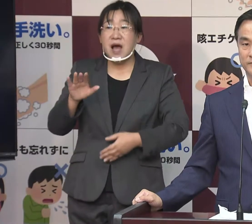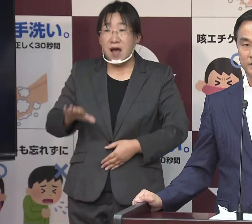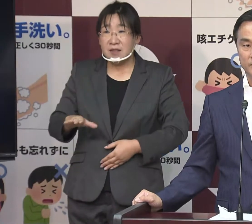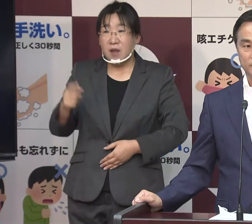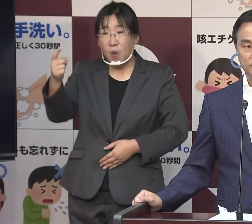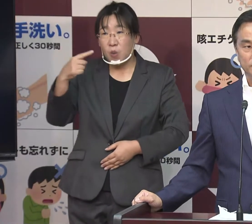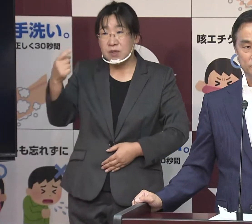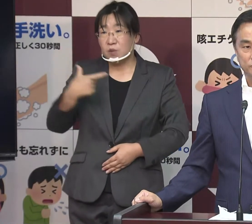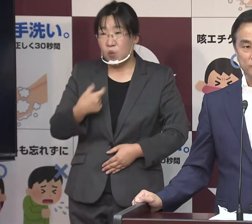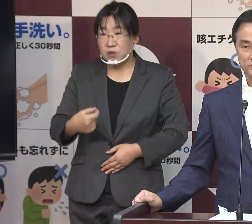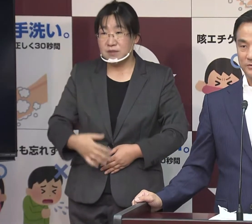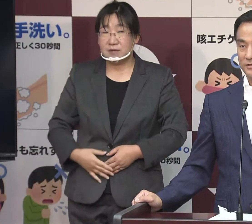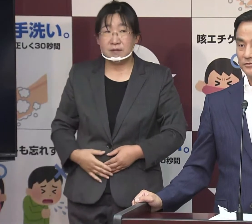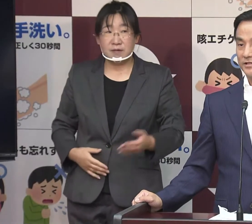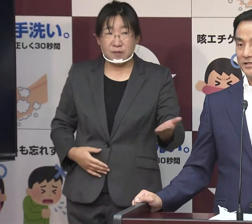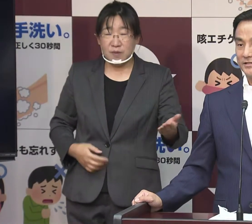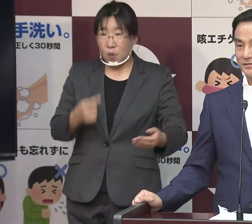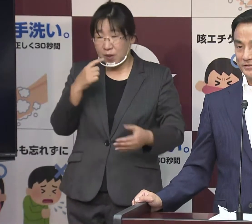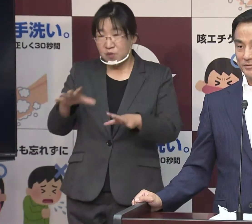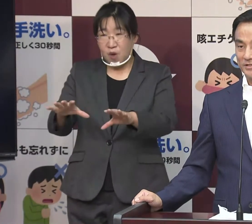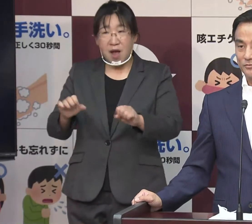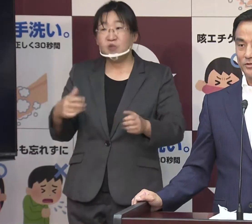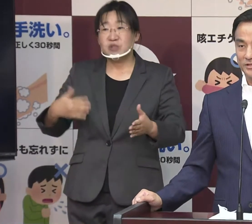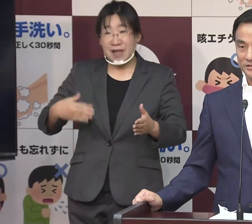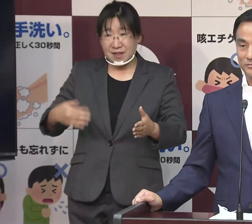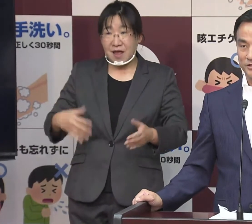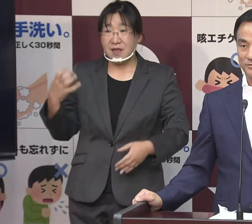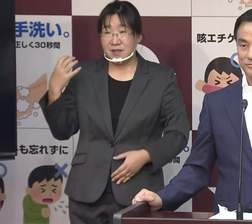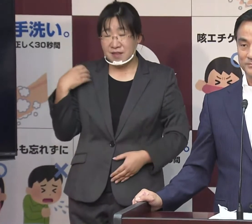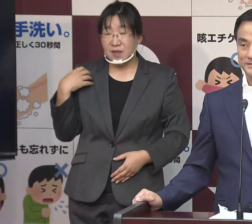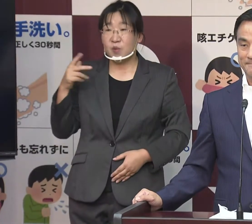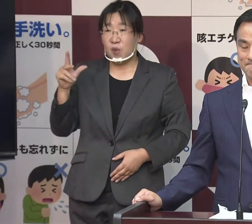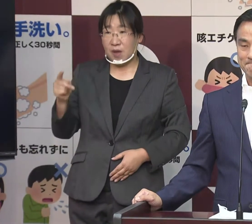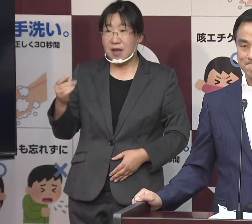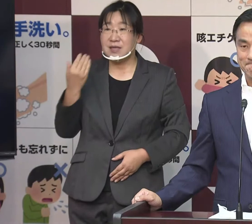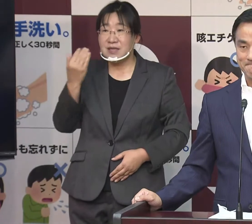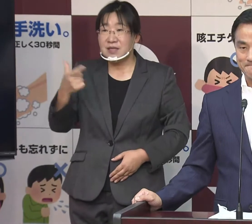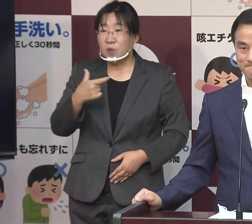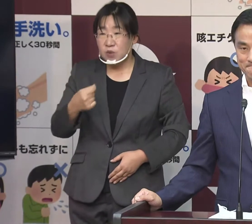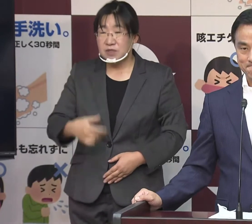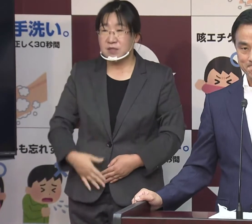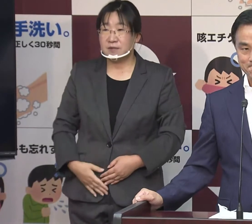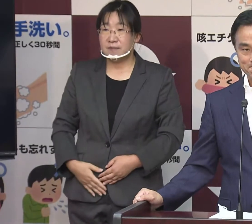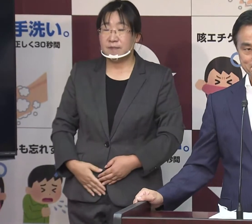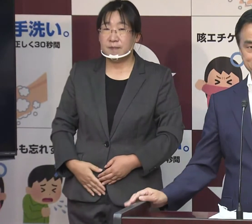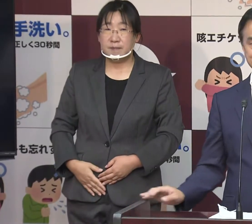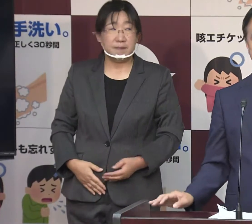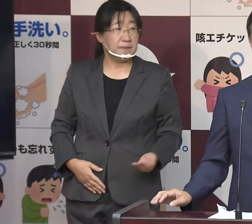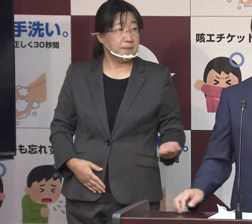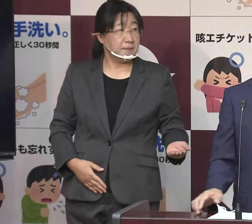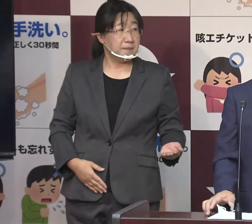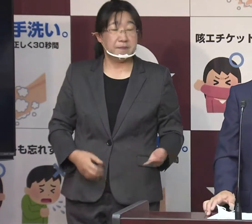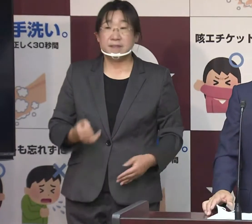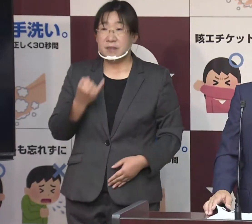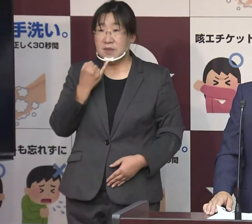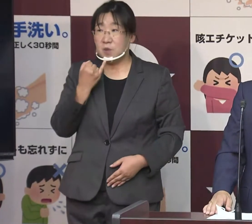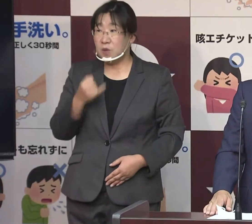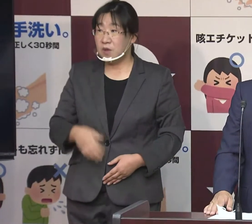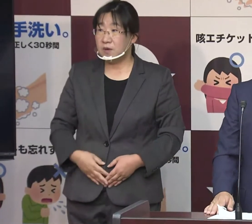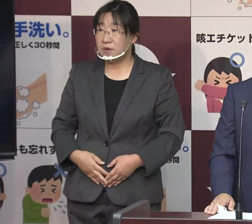ますか。 それは私は把握してない、 はい、ありがとうございます。 よろしいでしょうか。それ